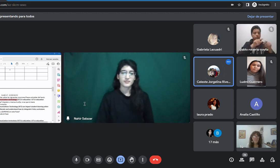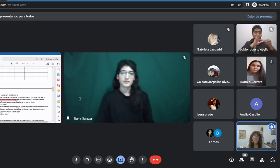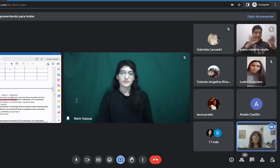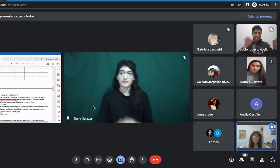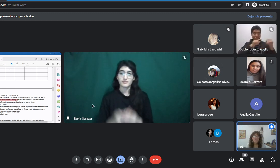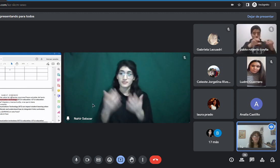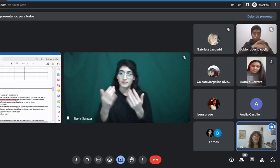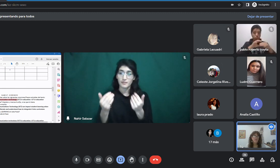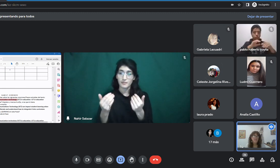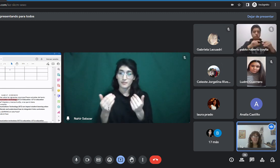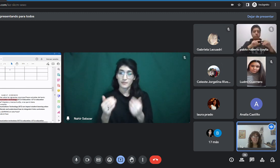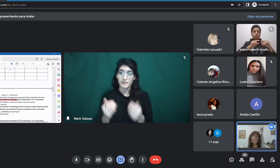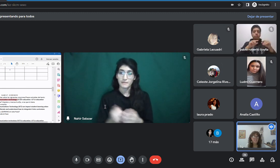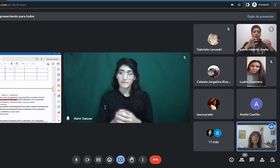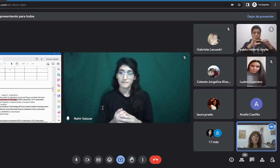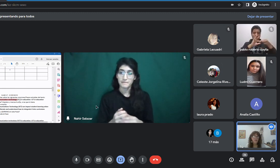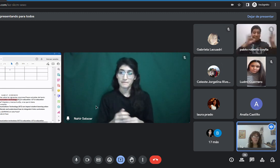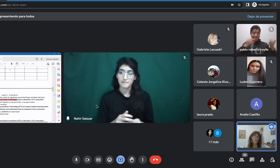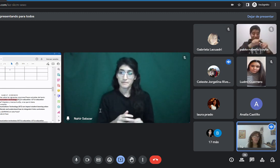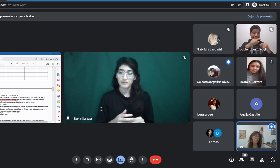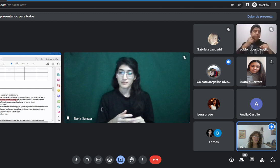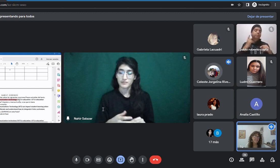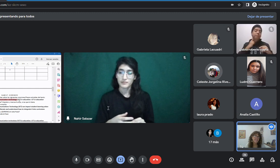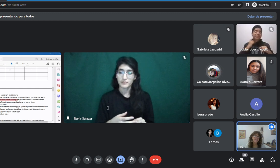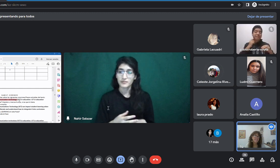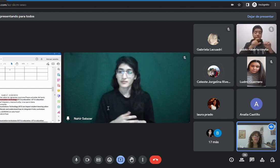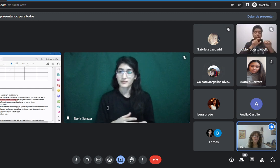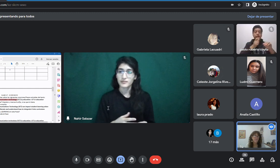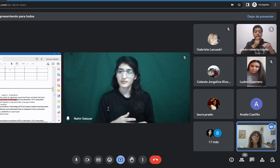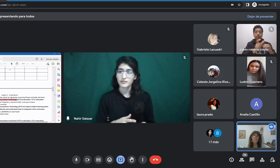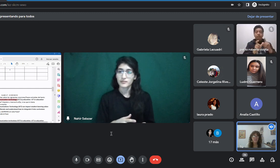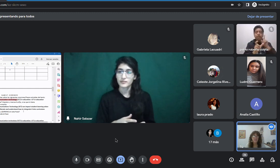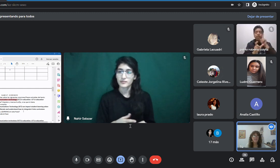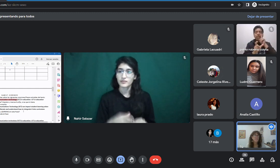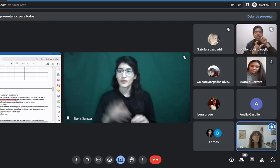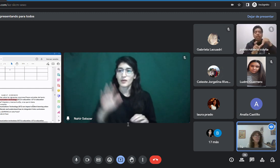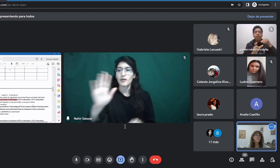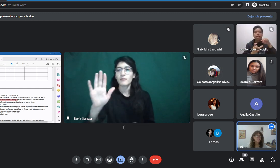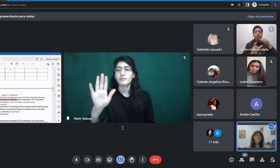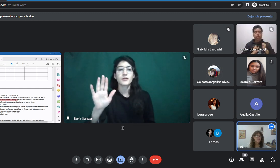Esto va a ser una sola frase que se corta por el paréntesis y la preposición, ¿sí?